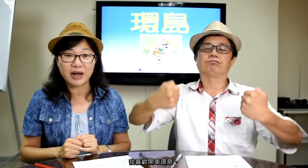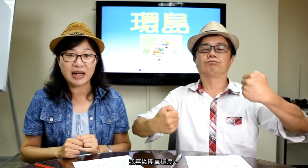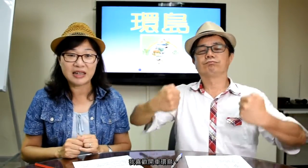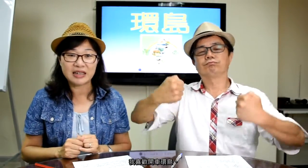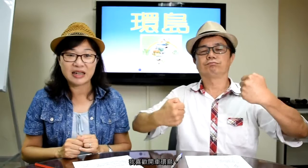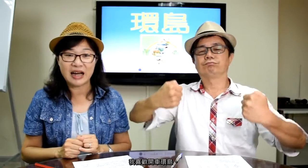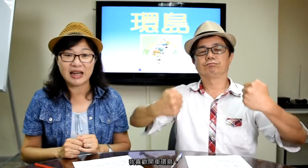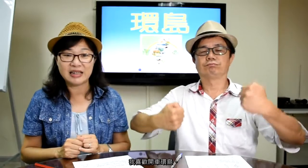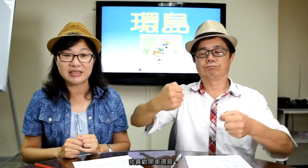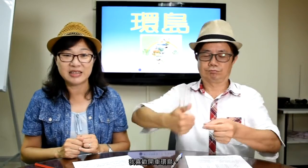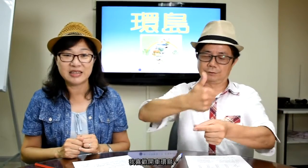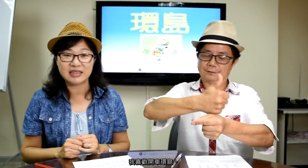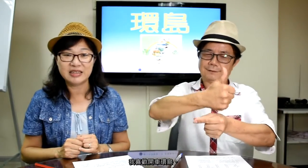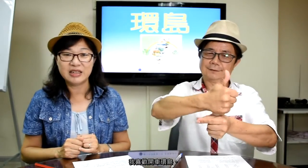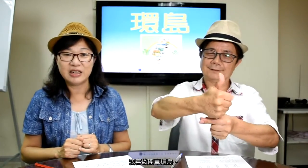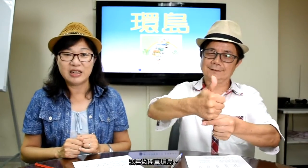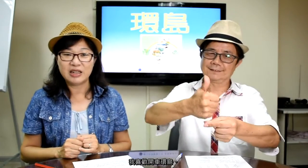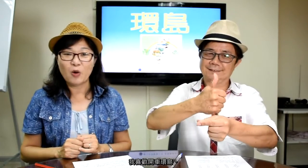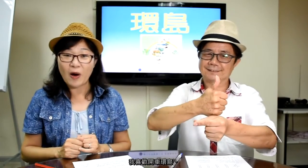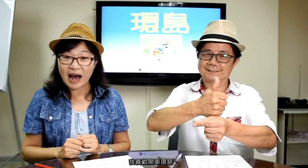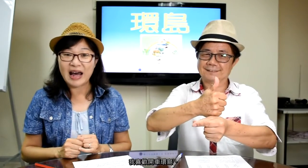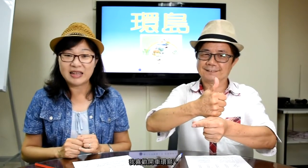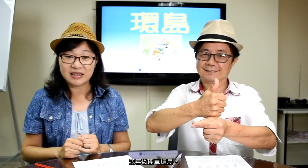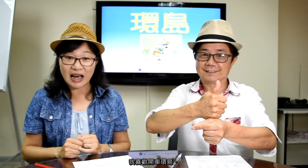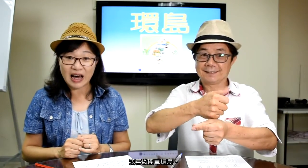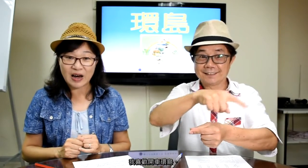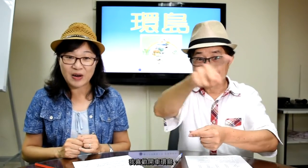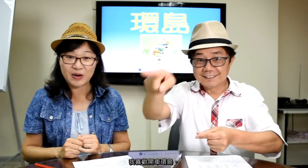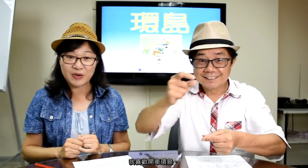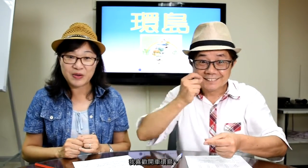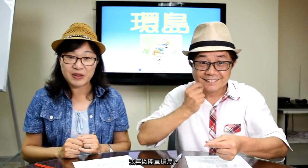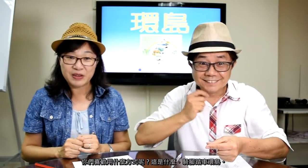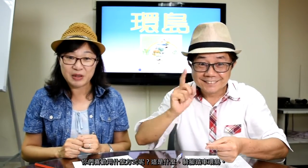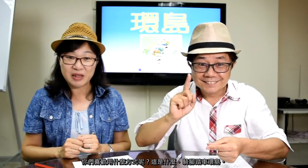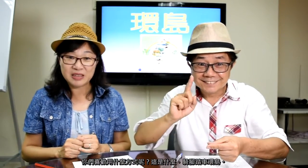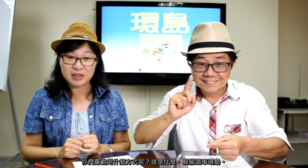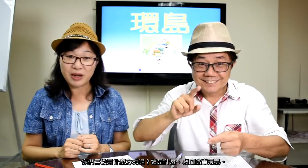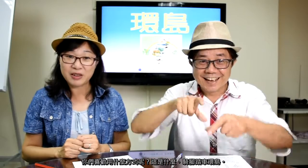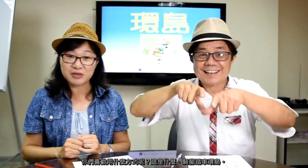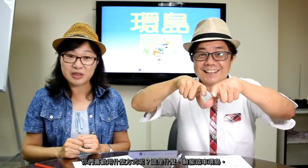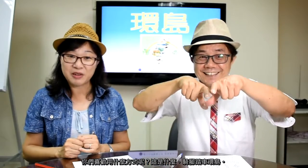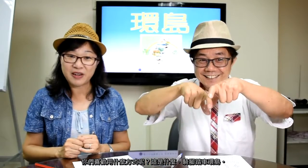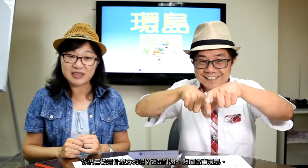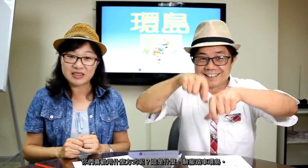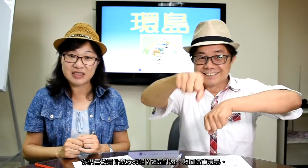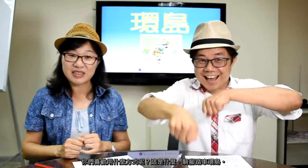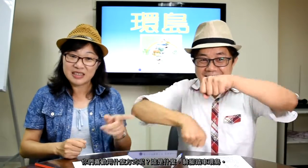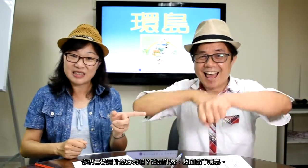欢开车环岛，你们喜欢用什么方式呢？这